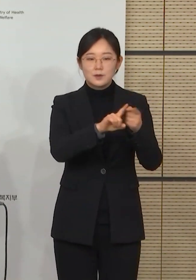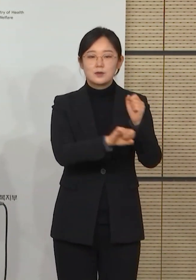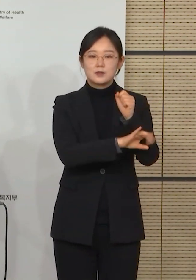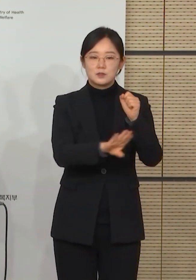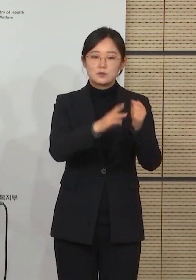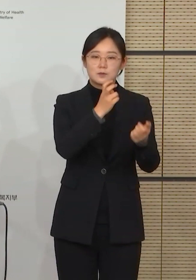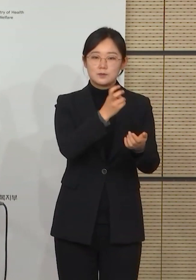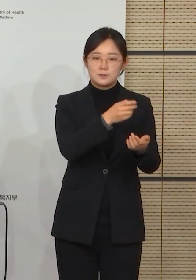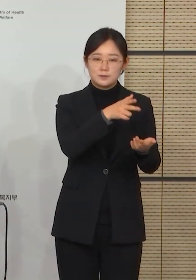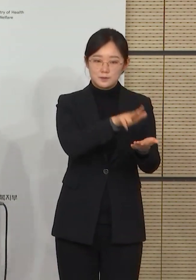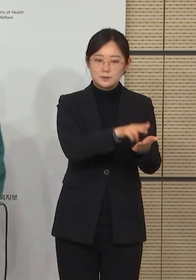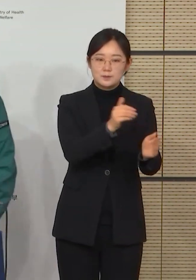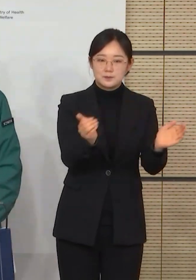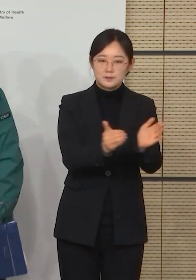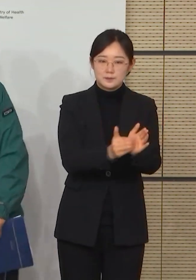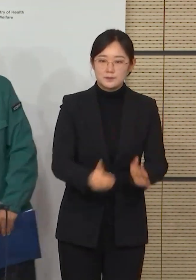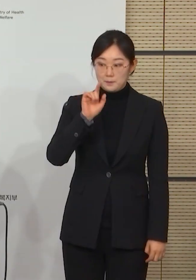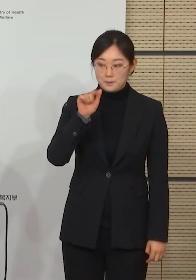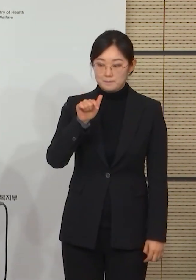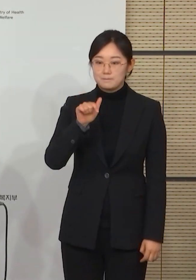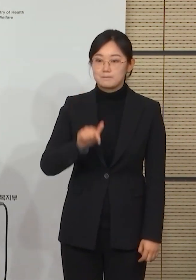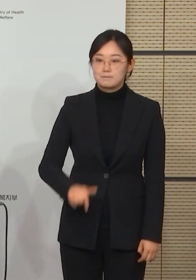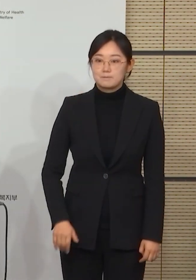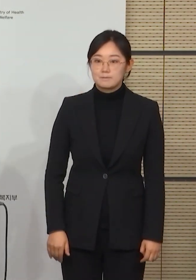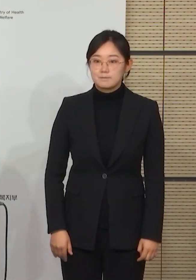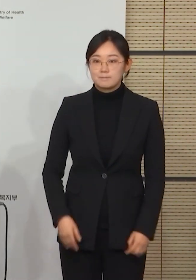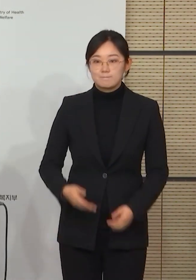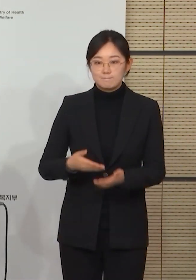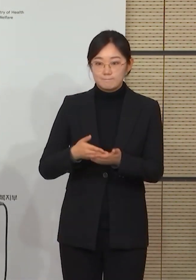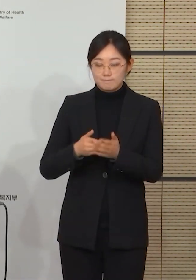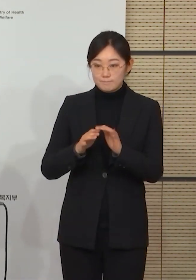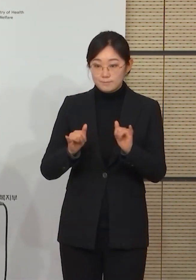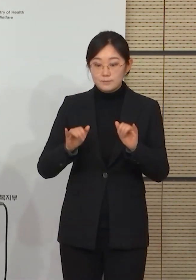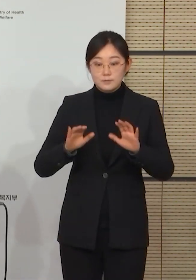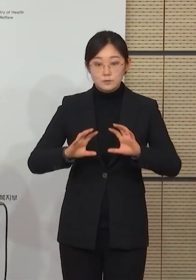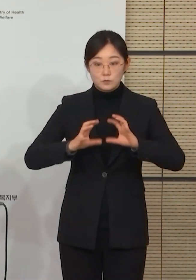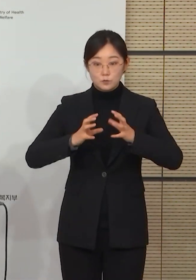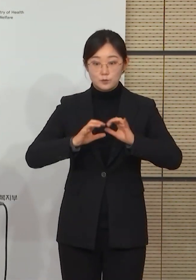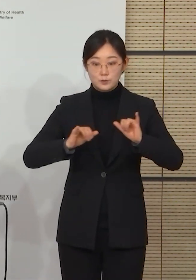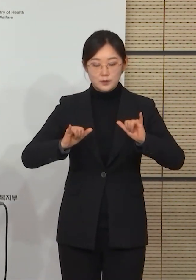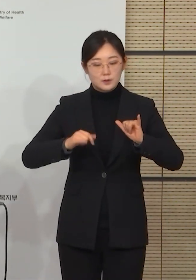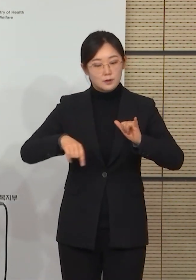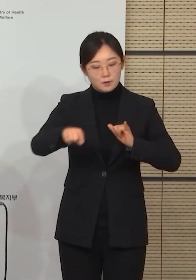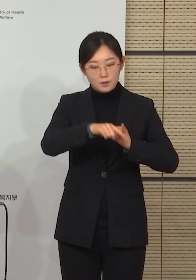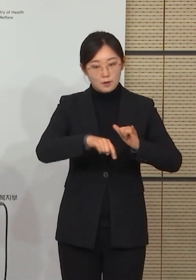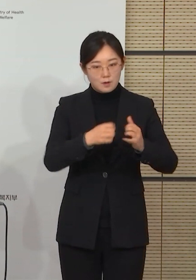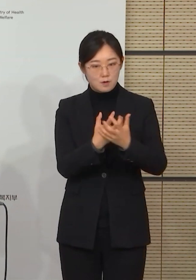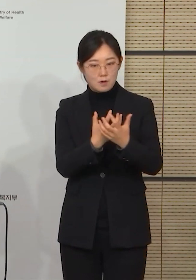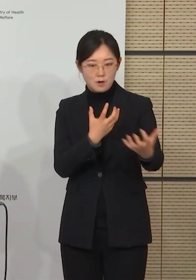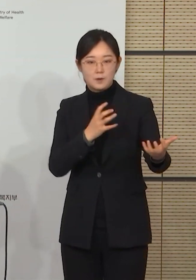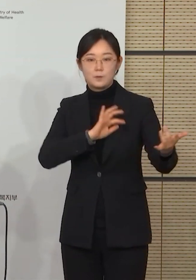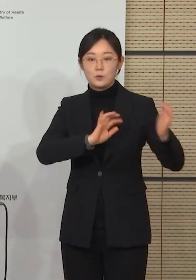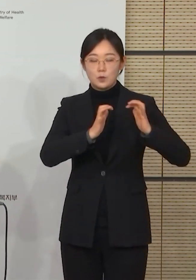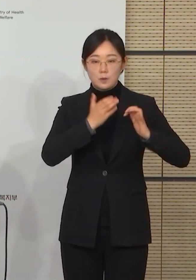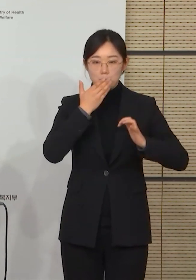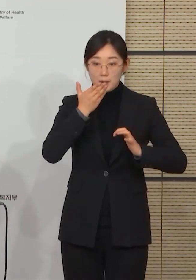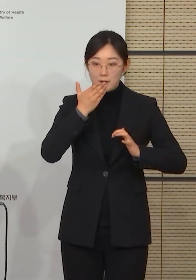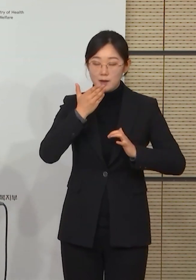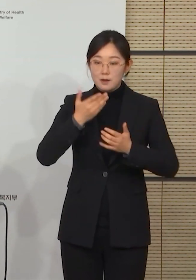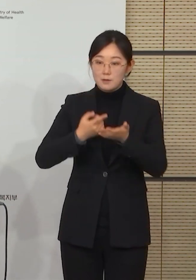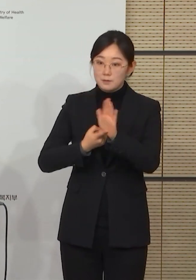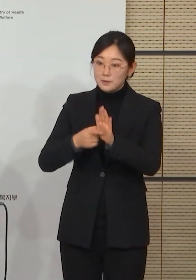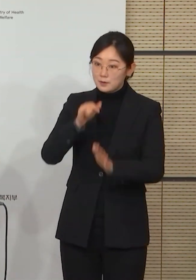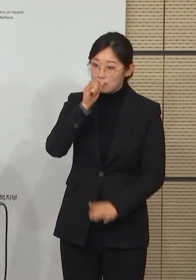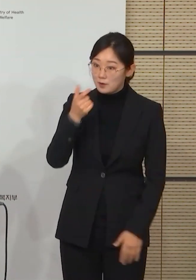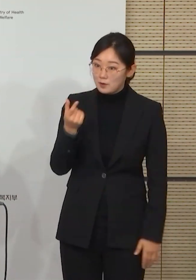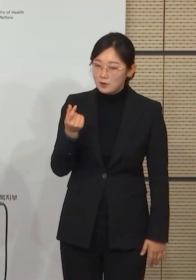마련되어 있습니다. 그 지금 여기 보면 국민 앞에서 토론이 가능하다고 이제 하시는데 여태 그 의협이